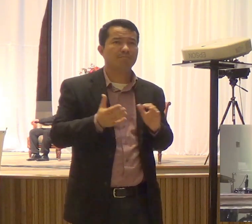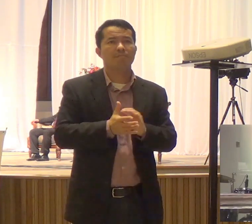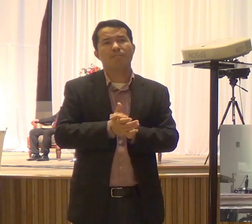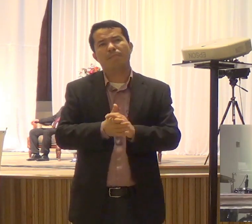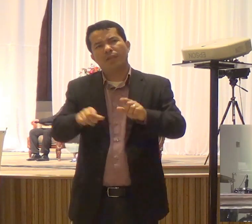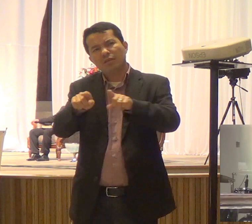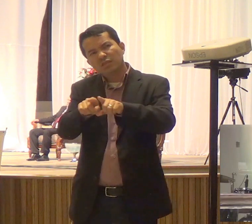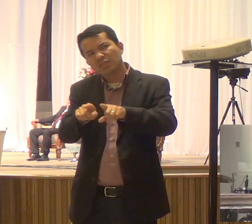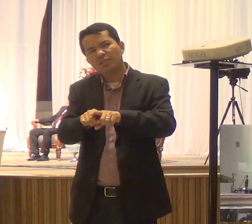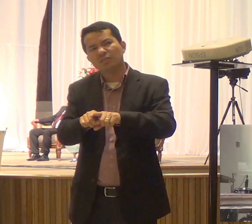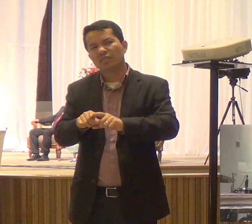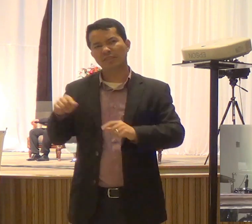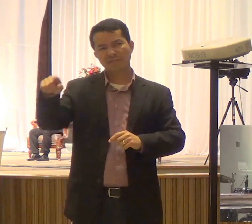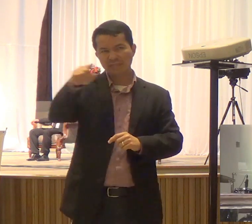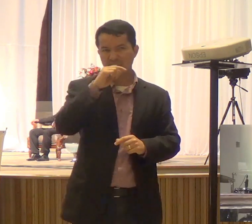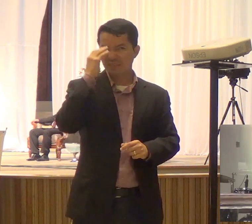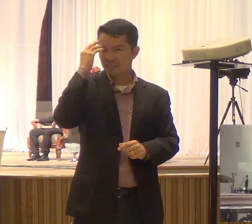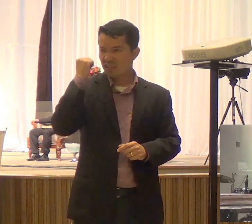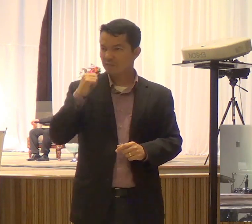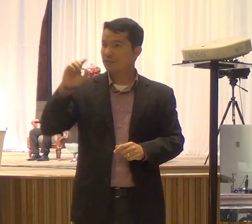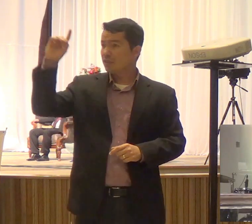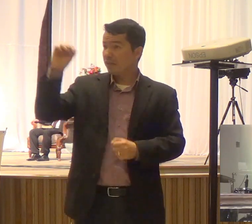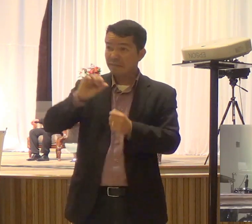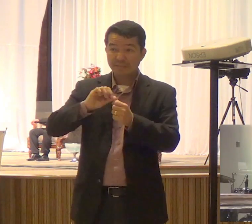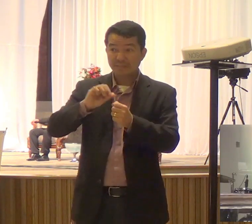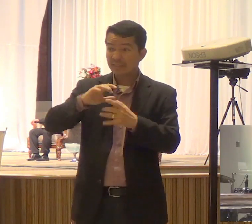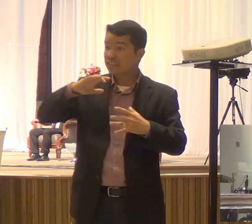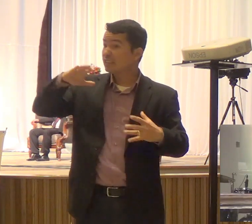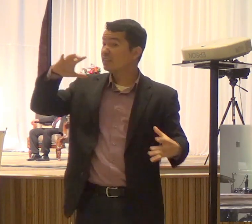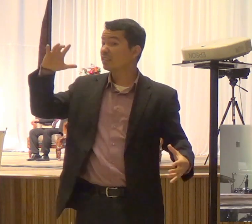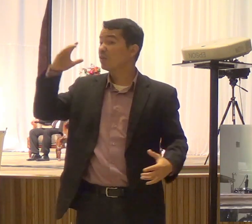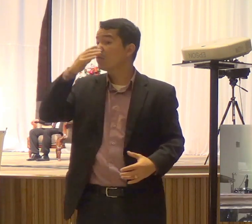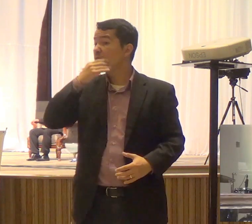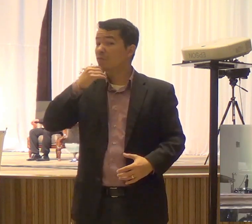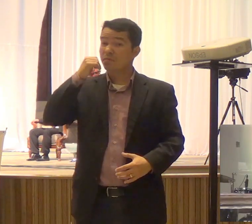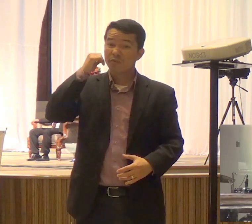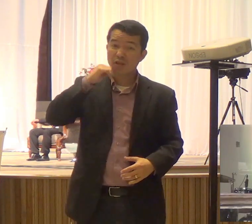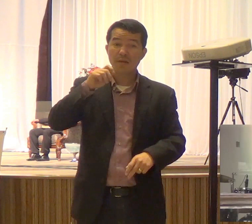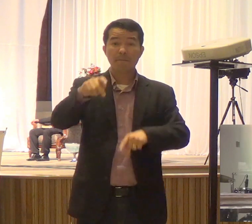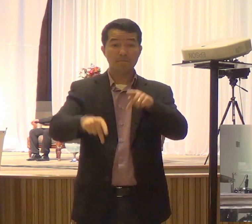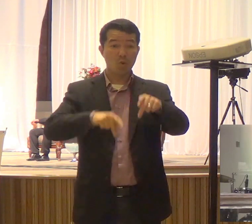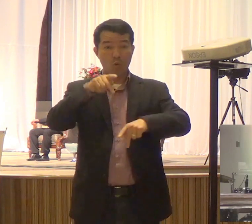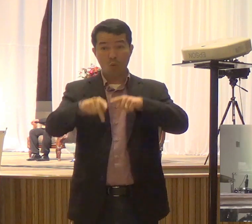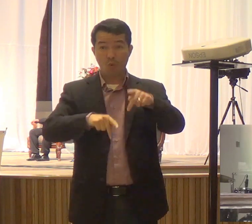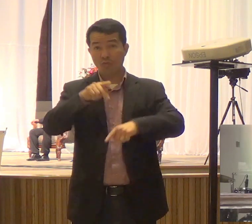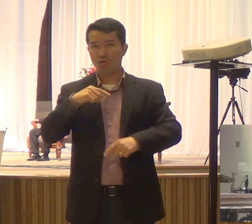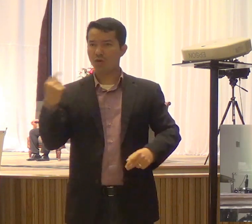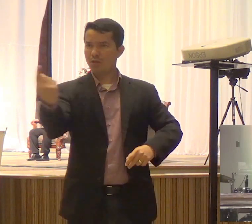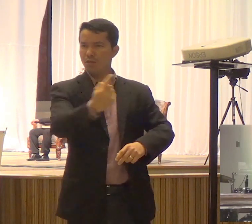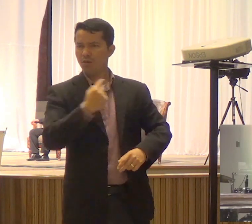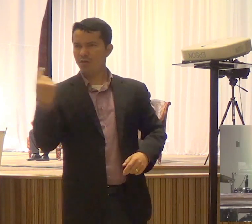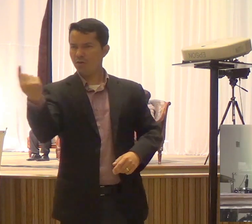E que Ele continua formando um povo, que não é mais só o